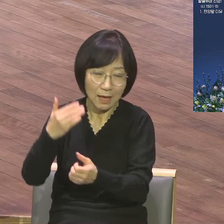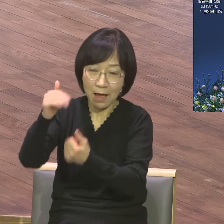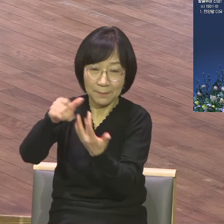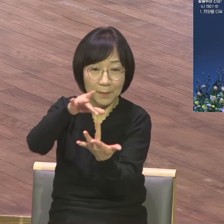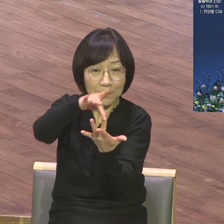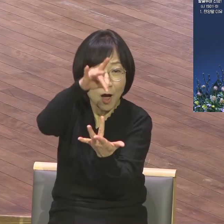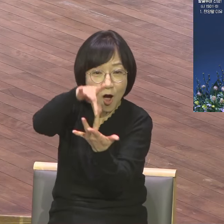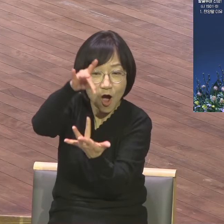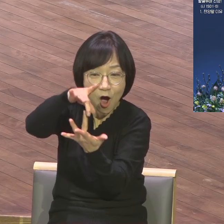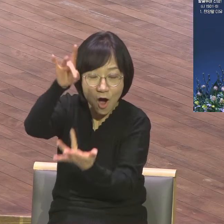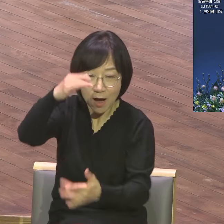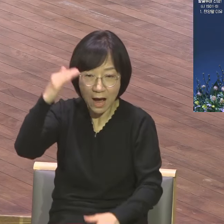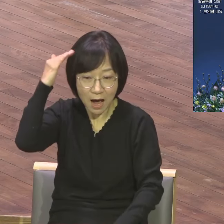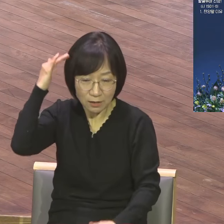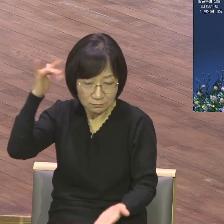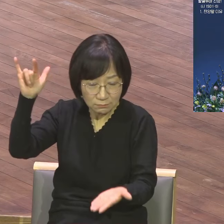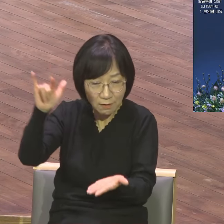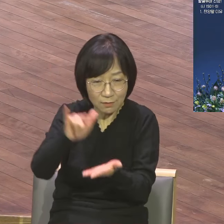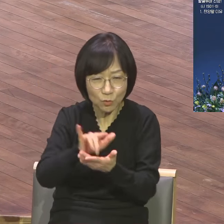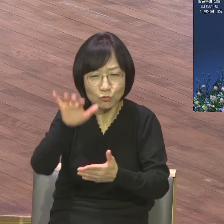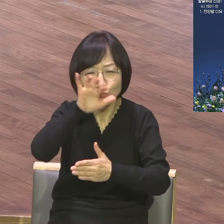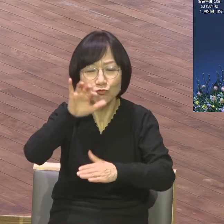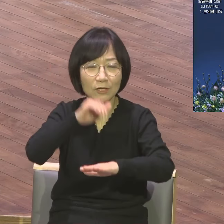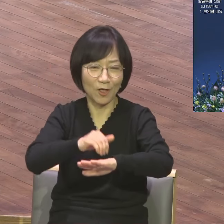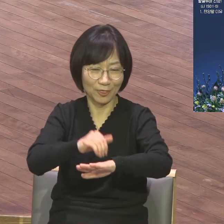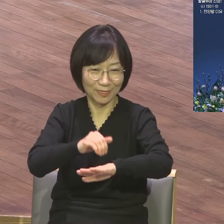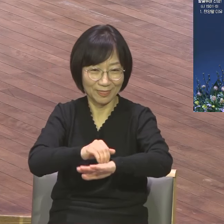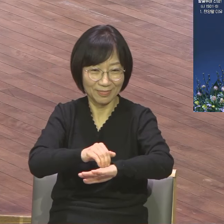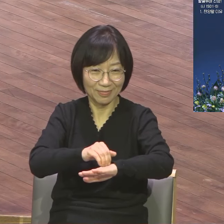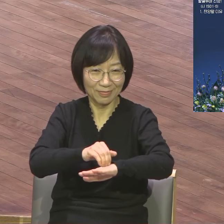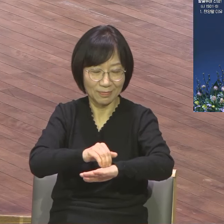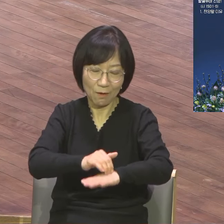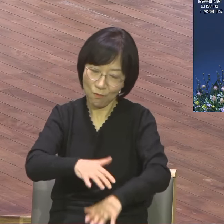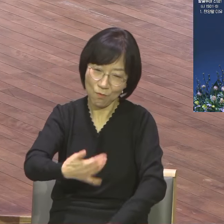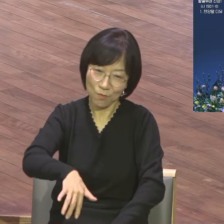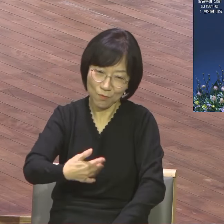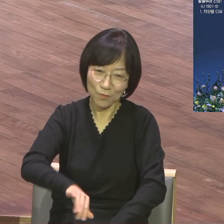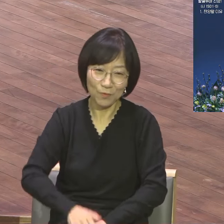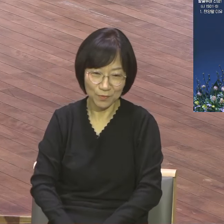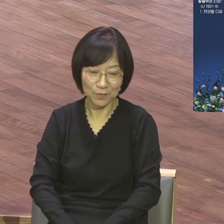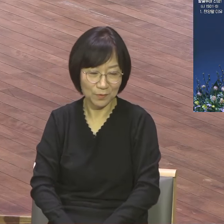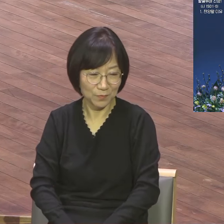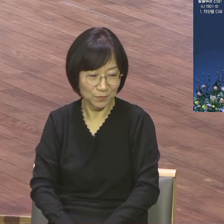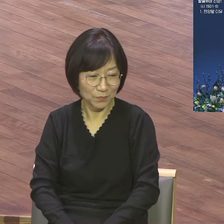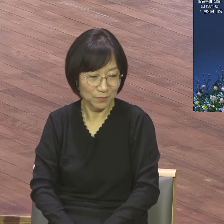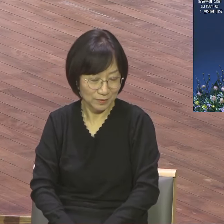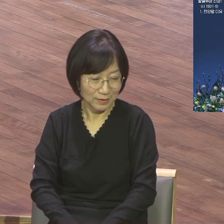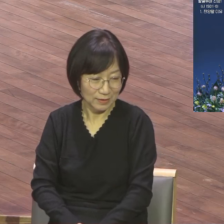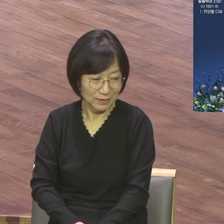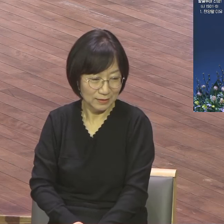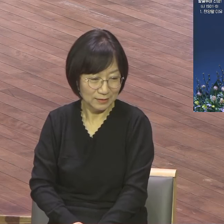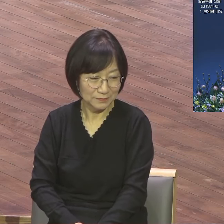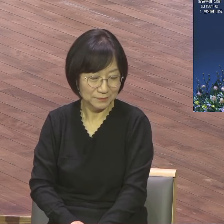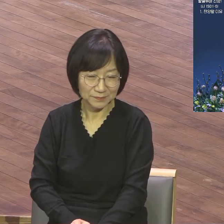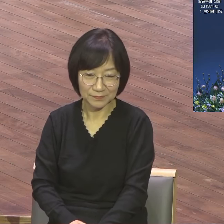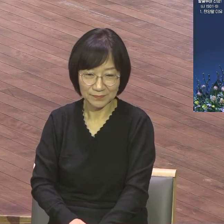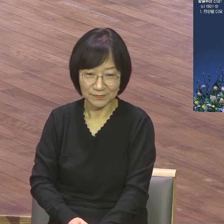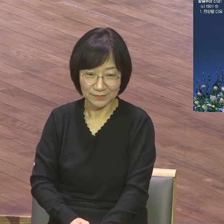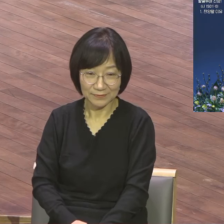이곳에 와서 훈련 받을 정도 평소 때 비대면으로 봤지만은 이 와서 직접 대면한 훈련 받는